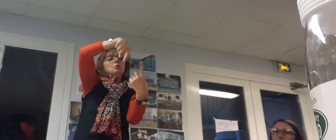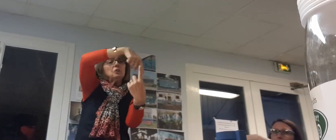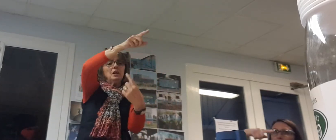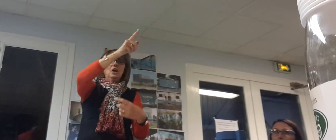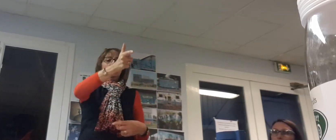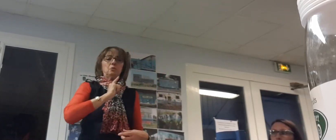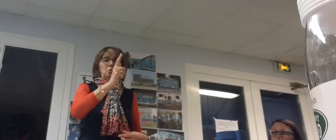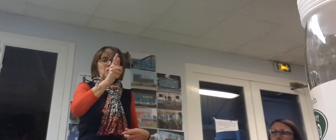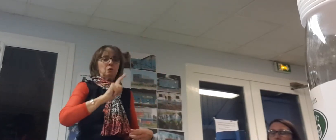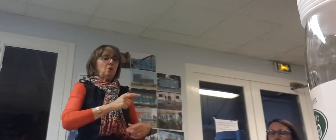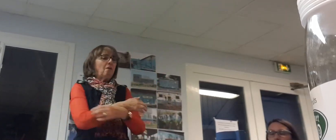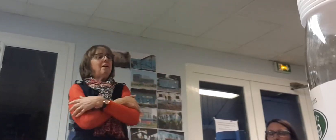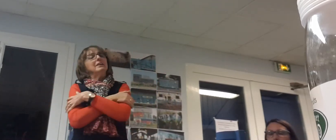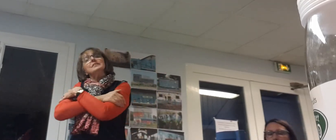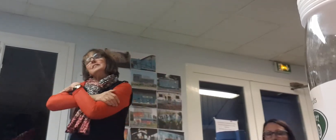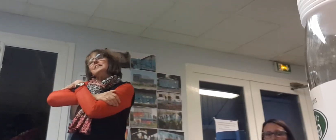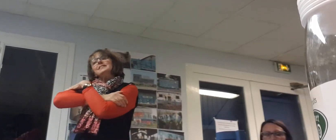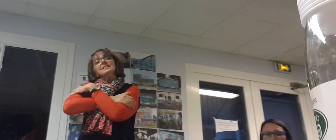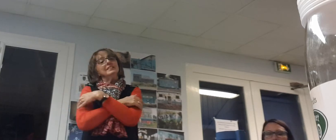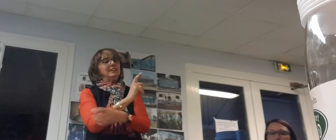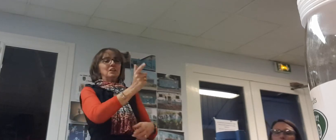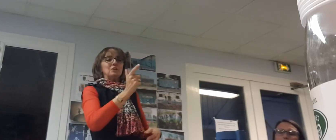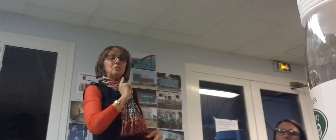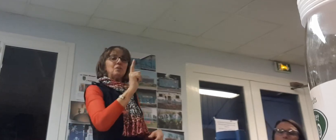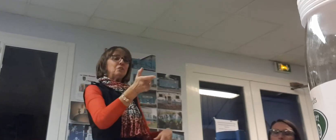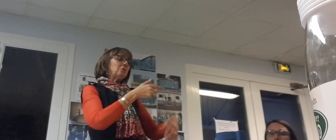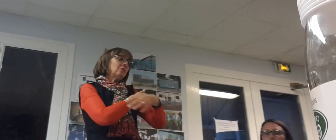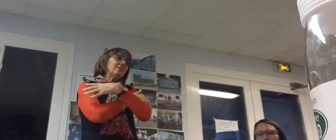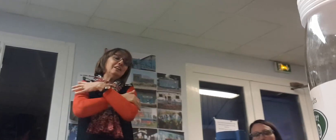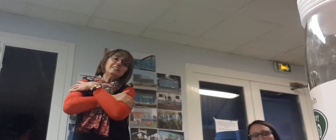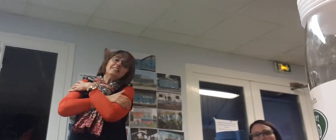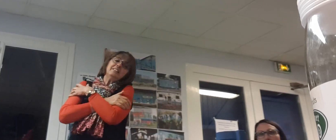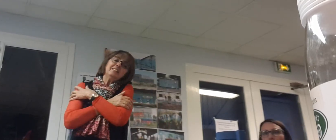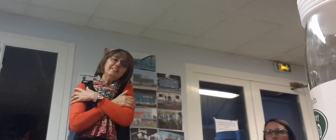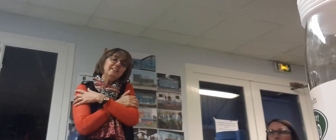tourner, tous les deux enlacés, tous les deux enlacés,